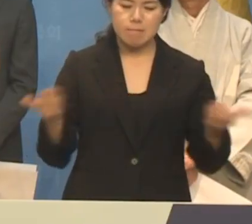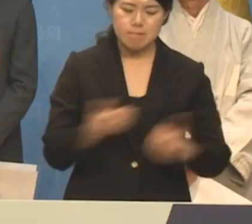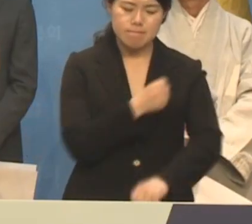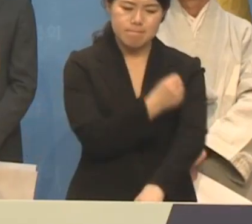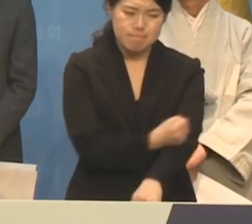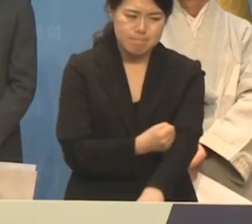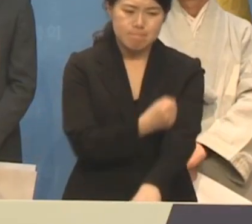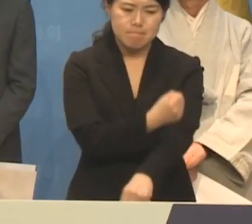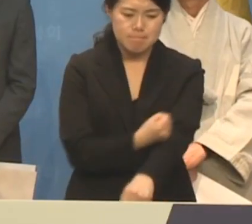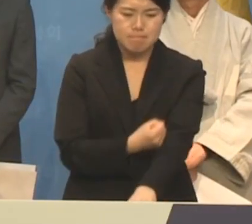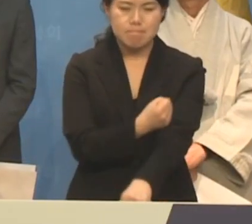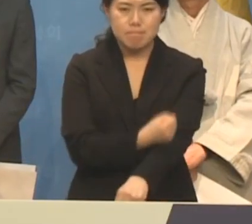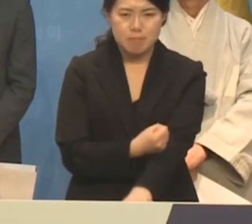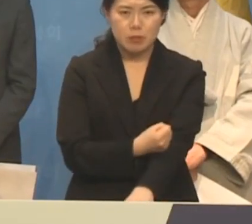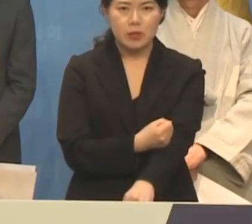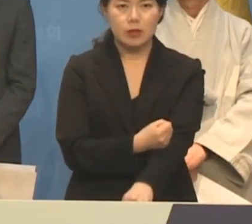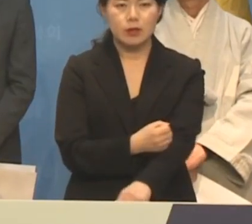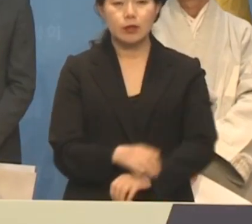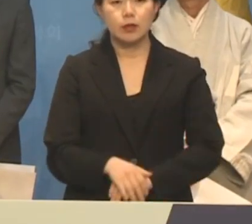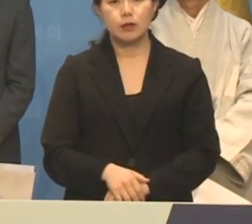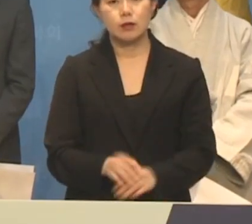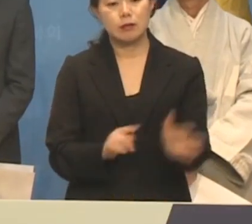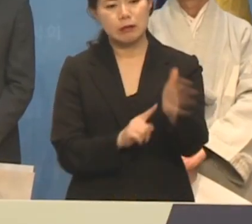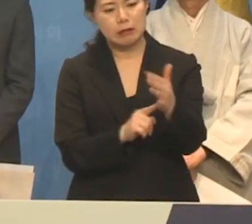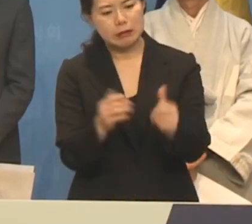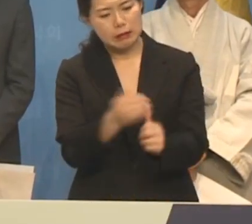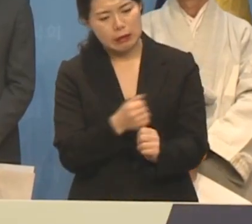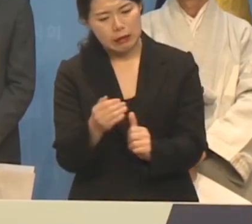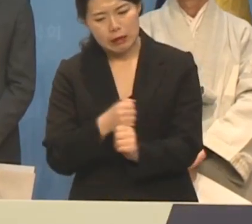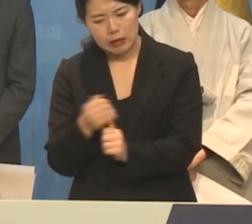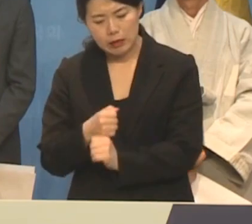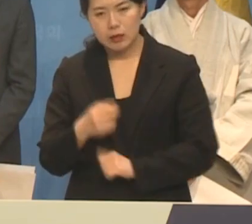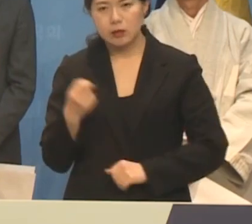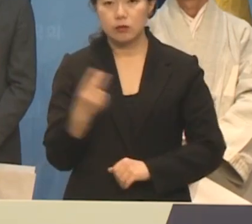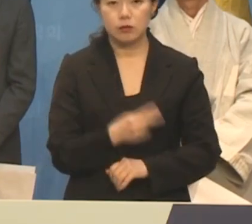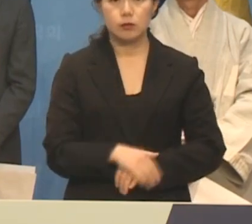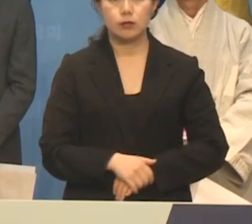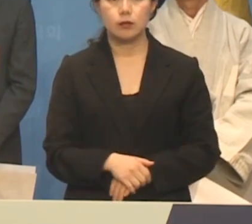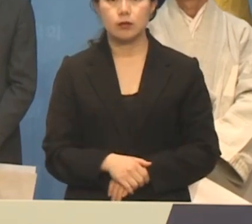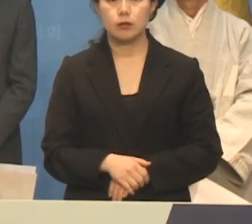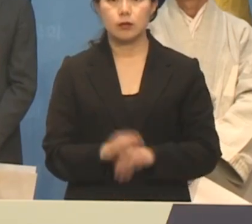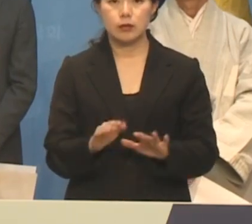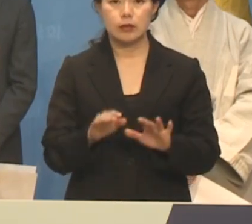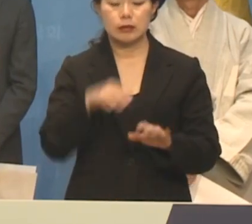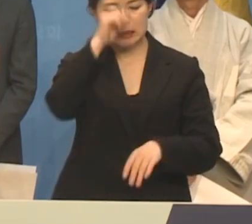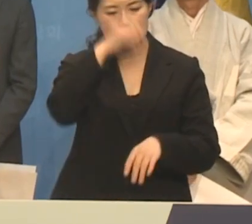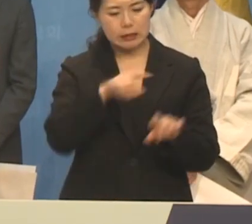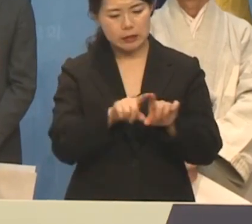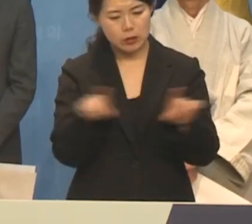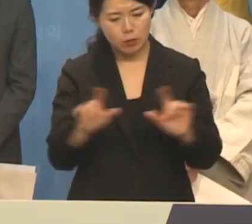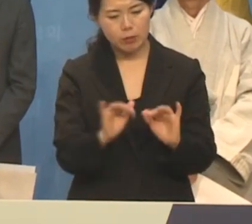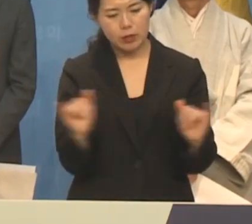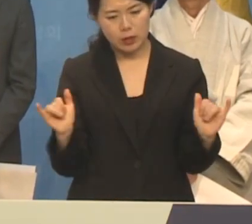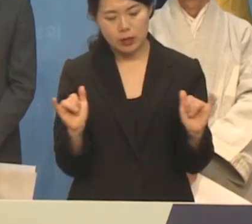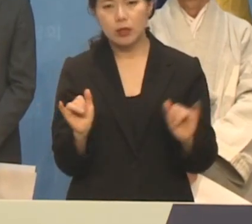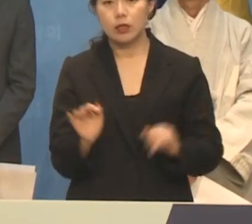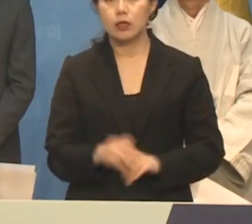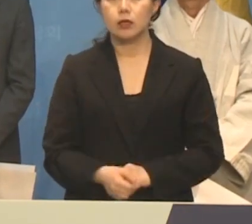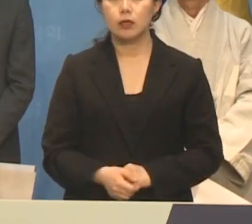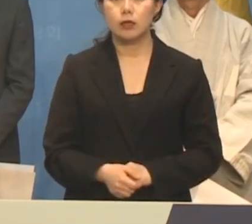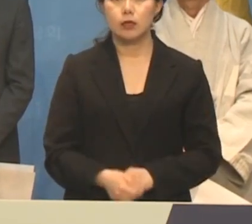노동하면서 고기 잡고 또 그런 그 기층 서민들 얼마나